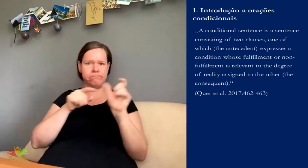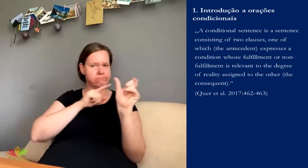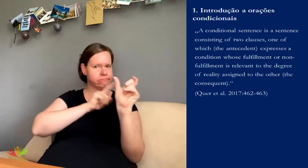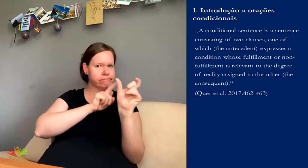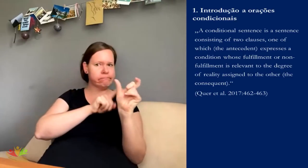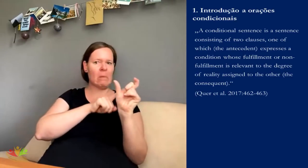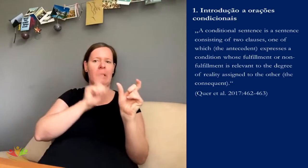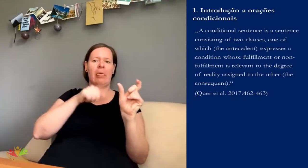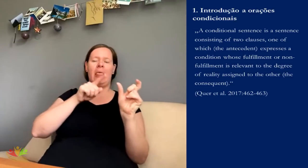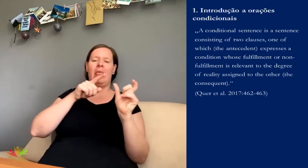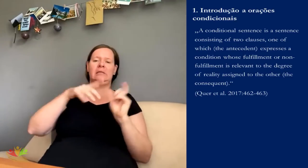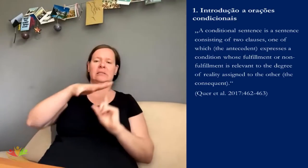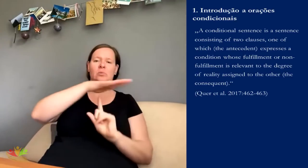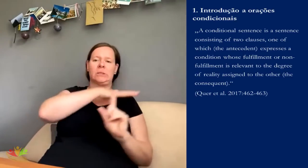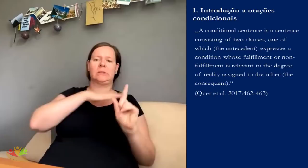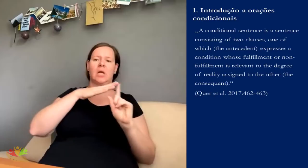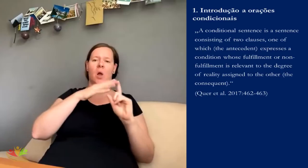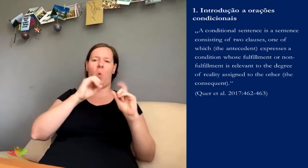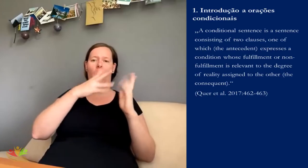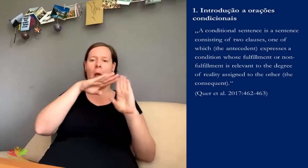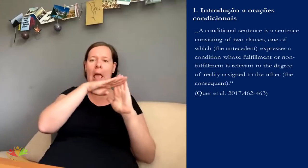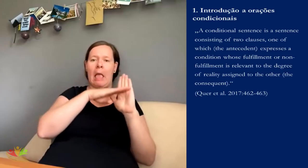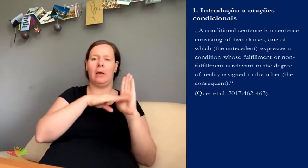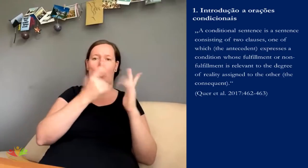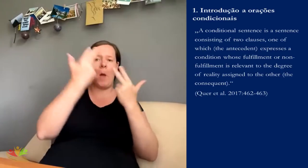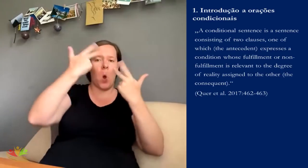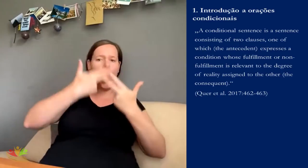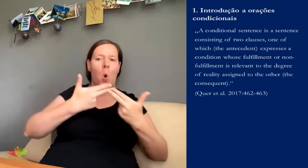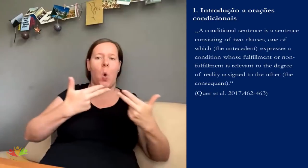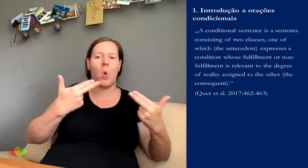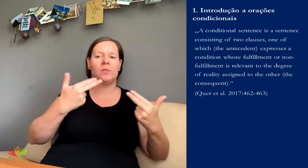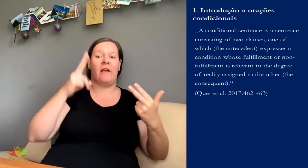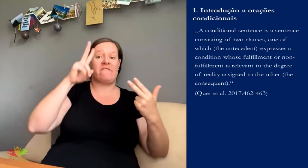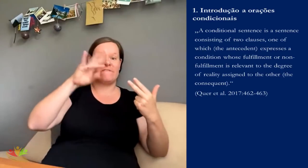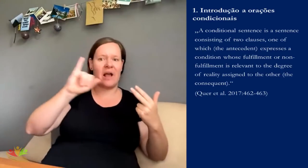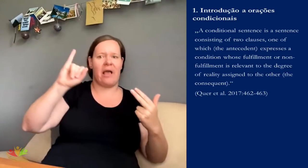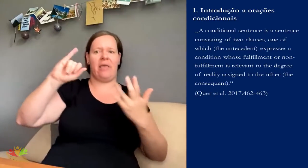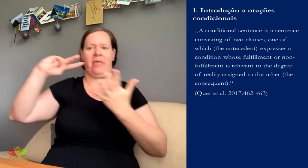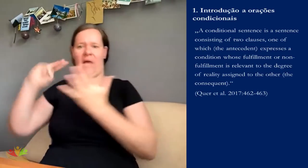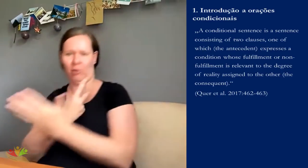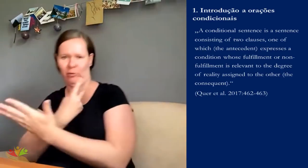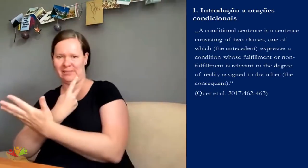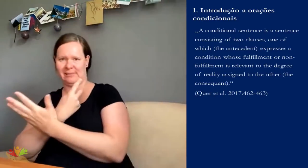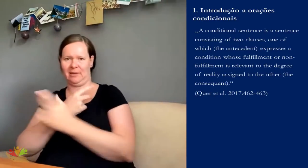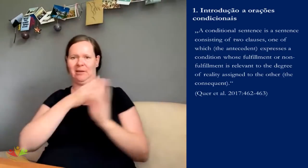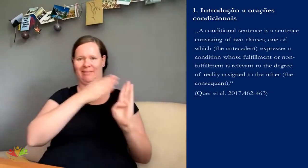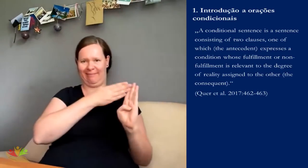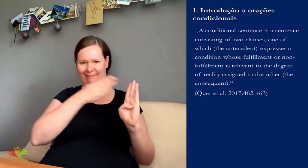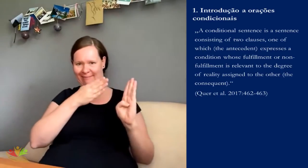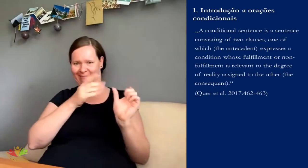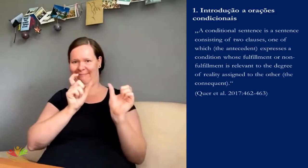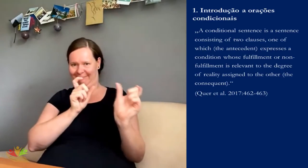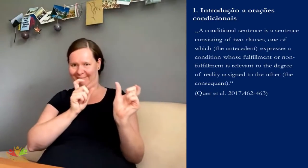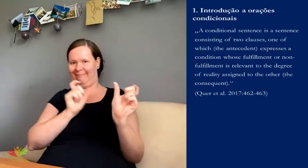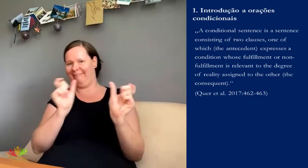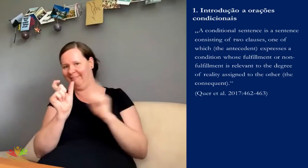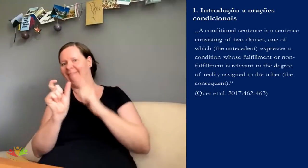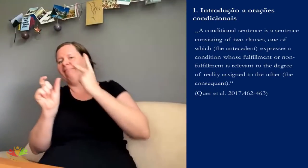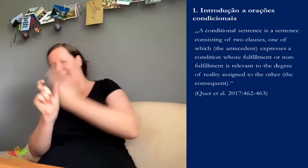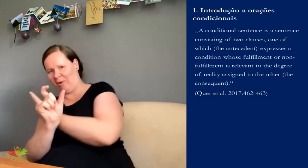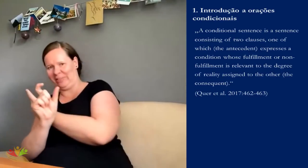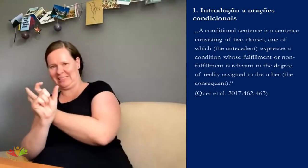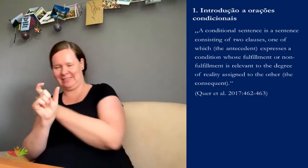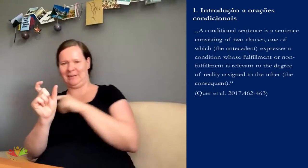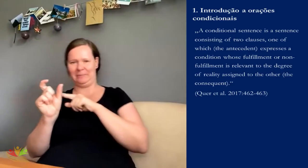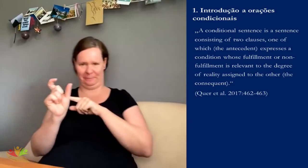de consequente, e eu vou chamar ela de acontecer. Então, as orações condicionais, elas sempre têm essa mesma estrutura. Ela tem a